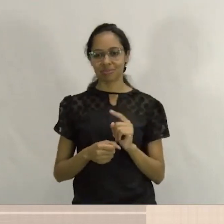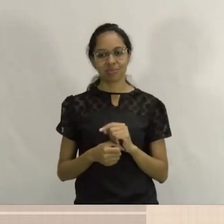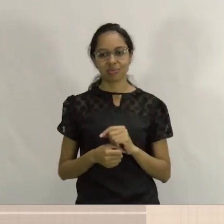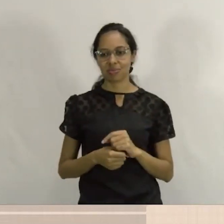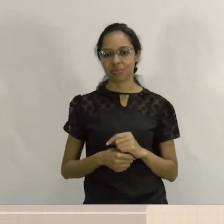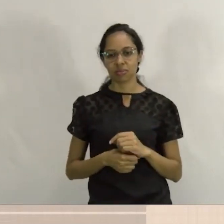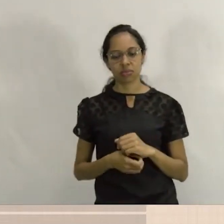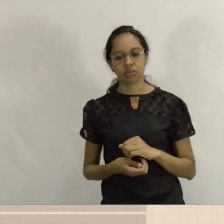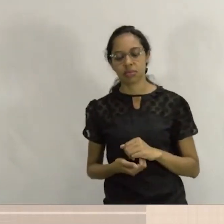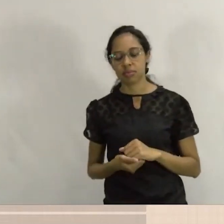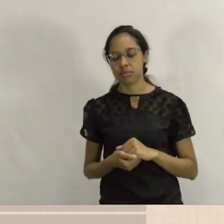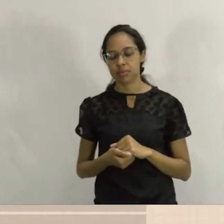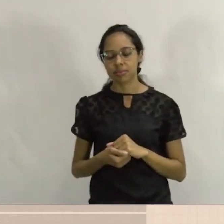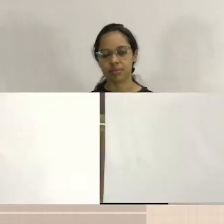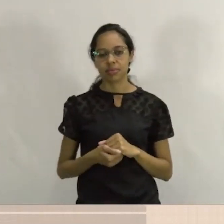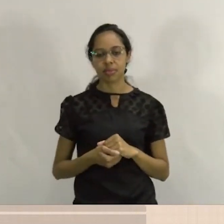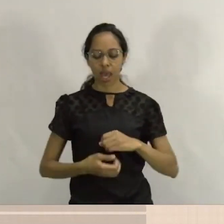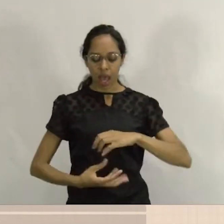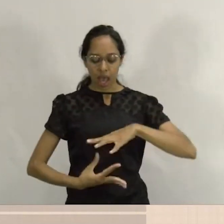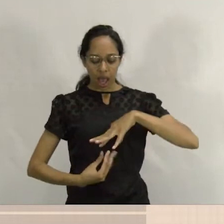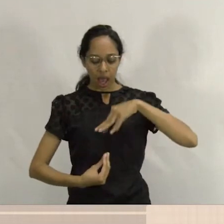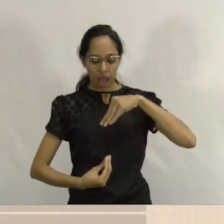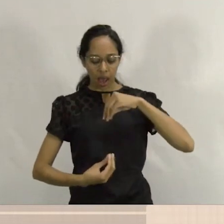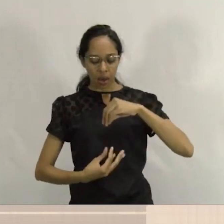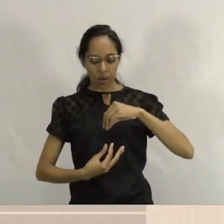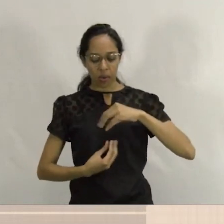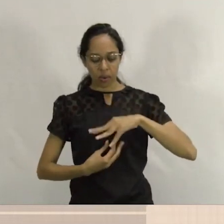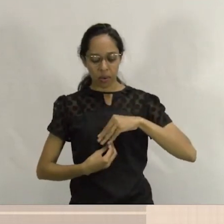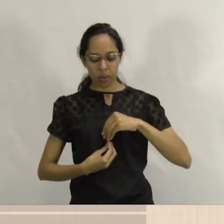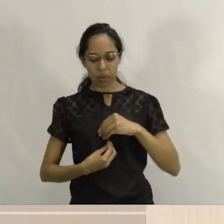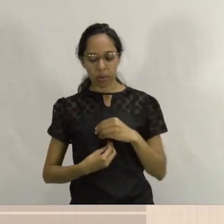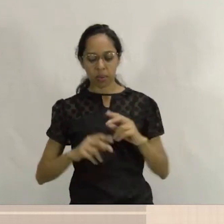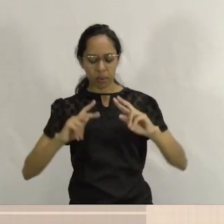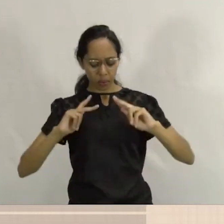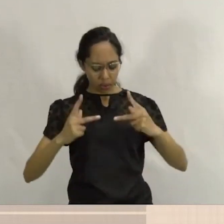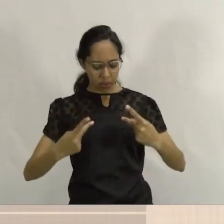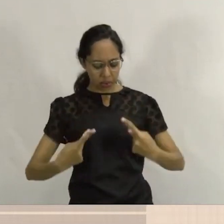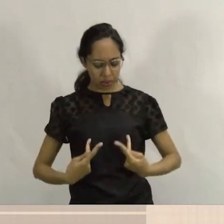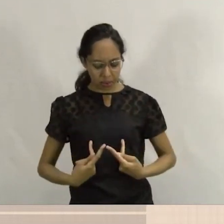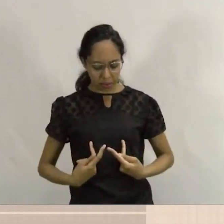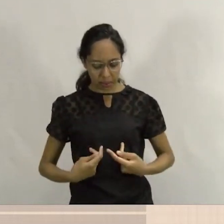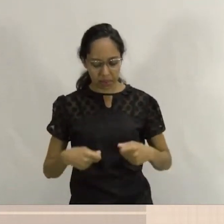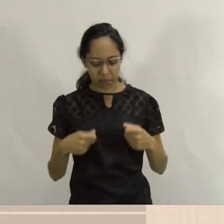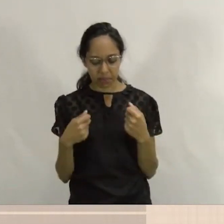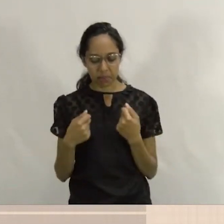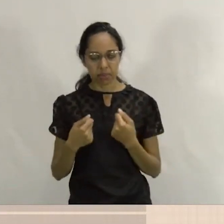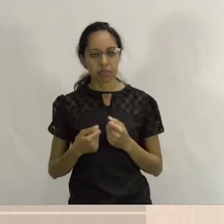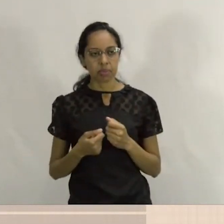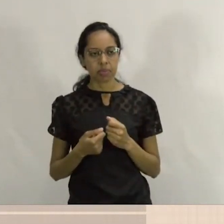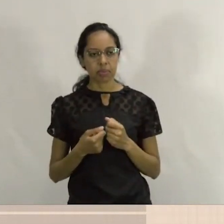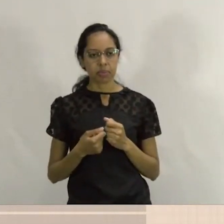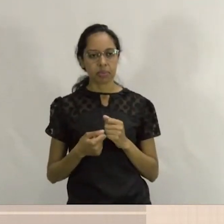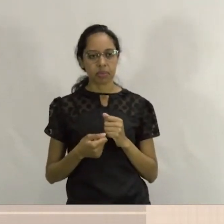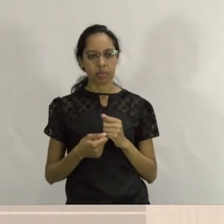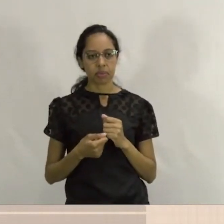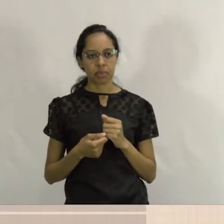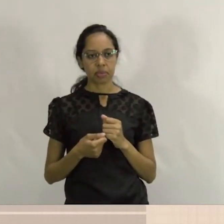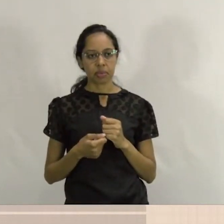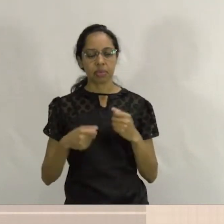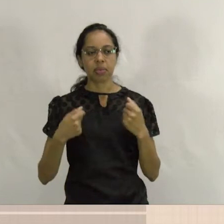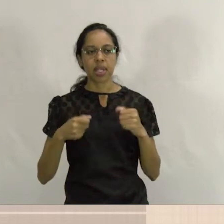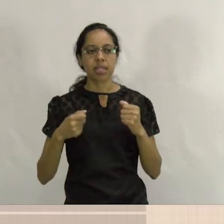A nossa alma precisa permitir que através desses vasos comunicantes, que o rio da